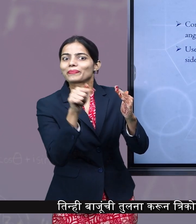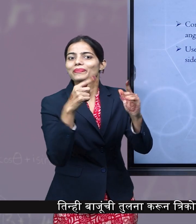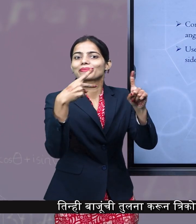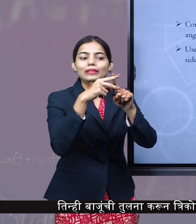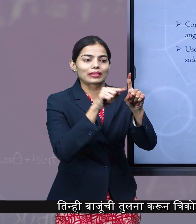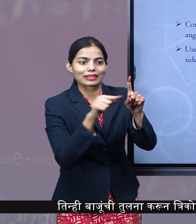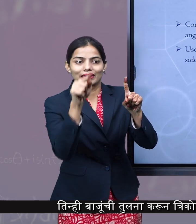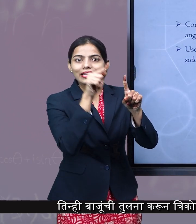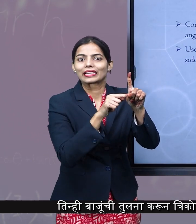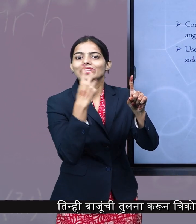करा.